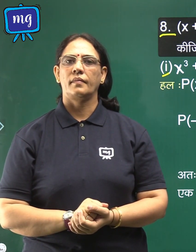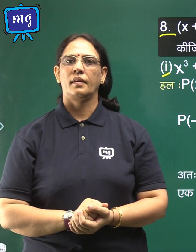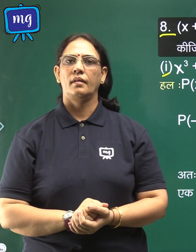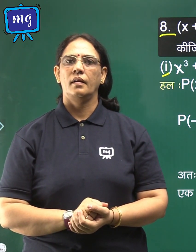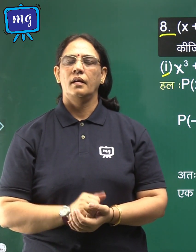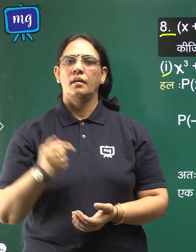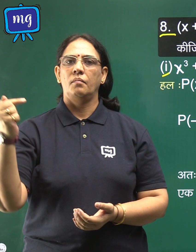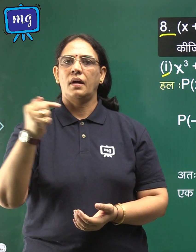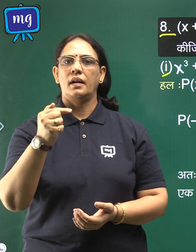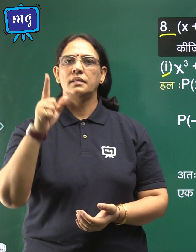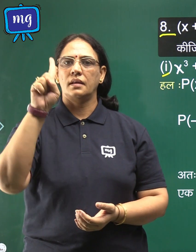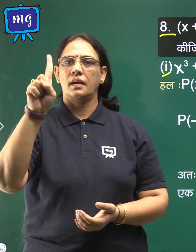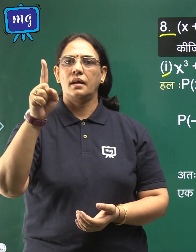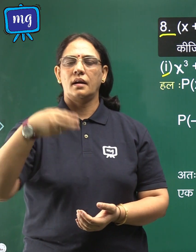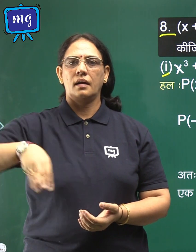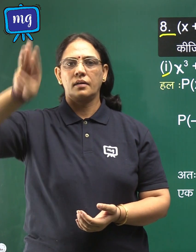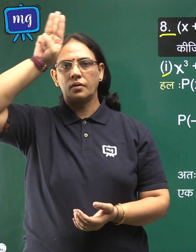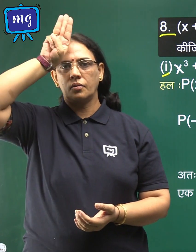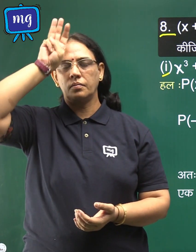-1 का क्यूब